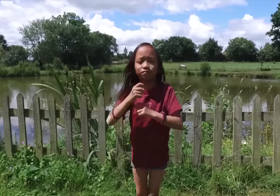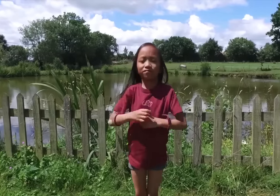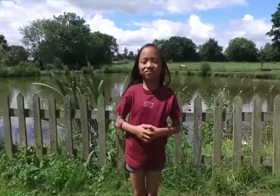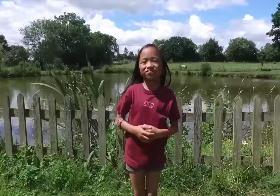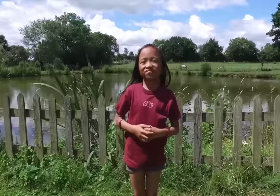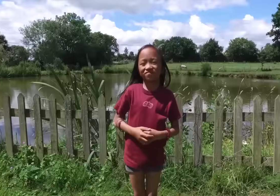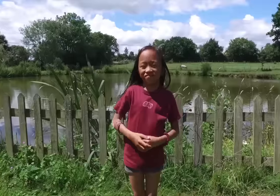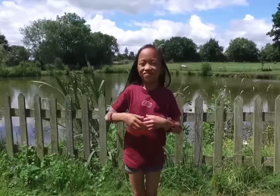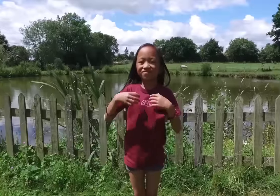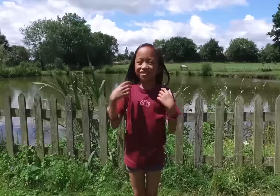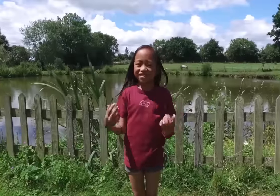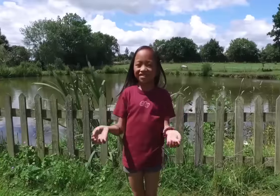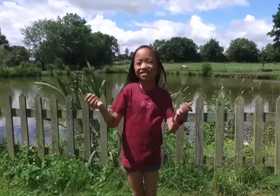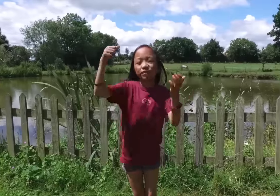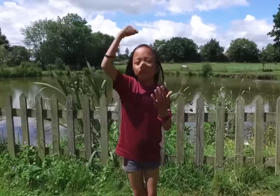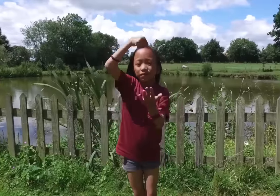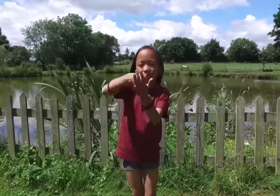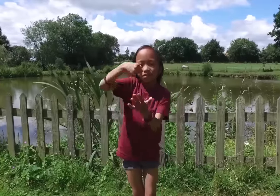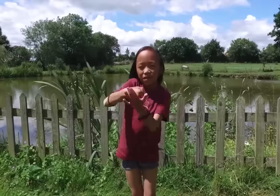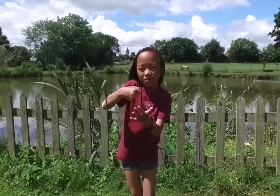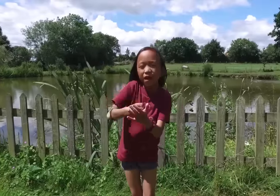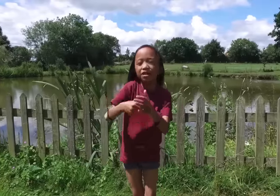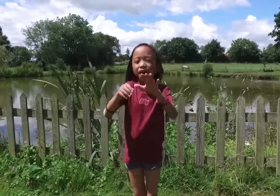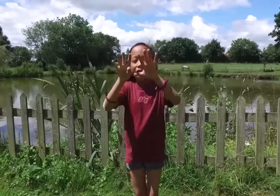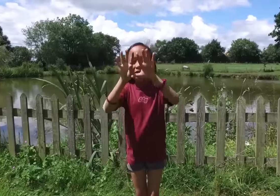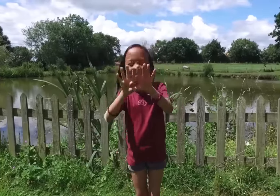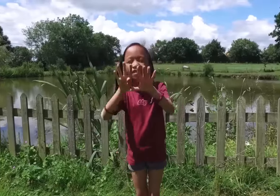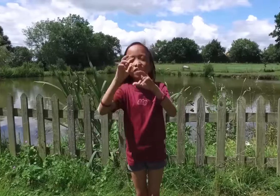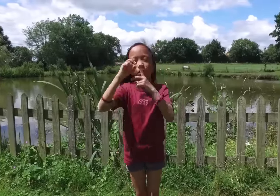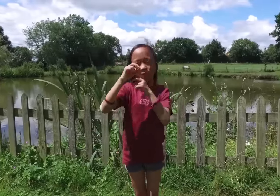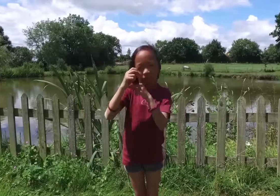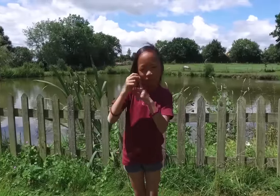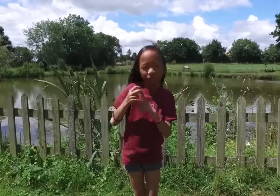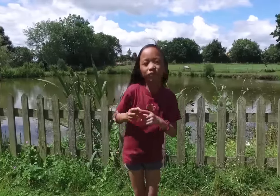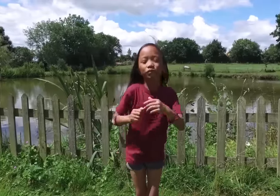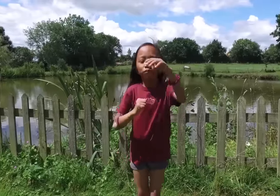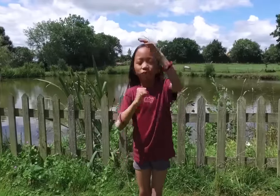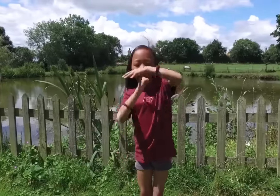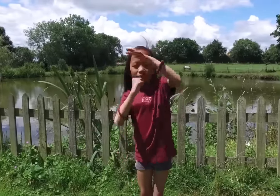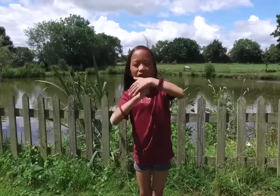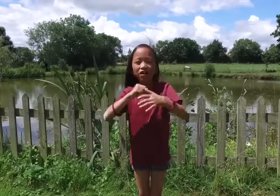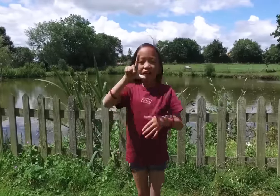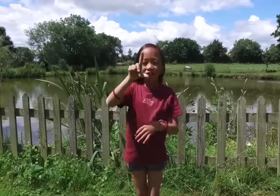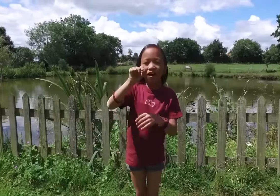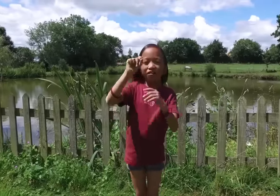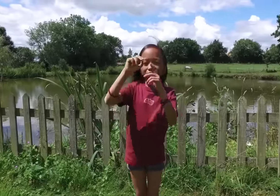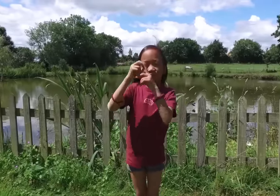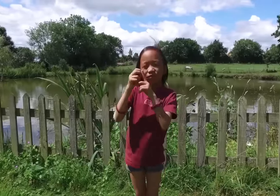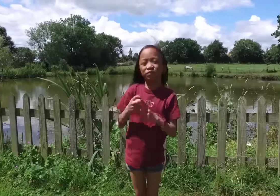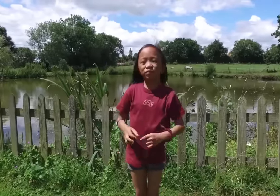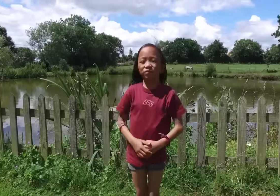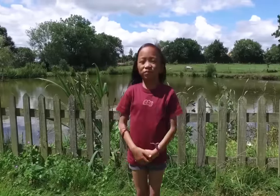le parapluie. En ce qui concerne les températures, il fera minimum 9 degrés et maximum 20 degrés.